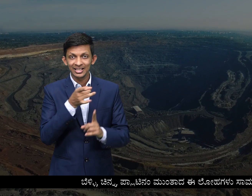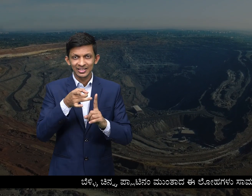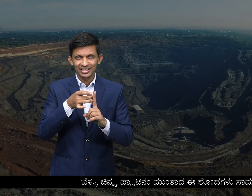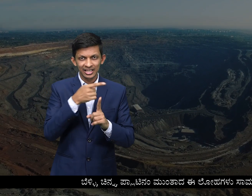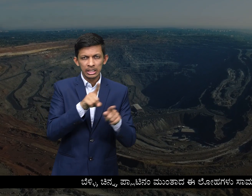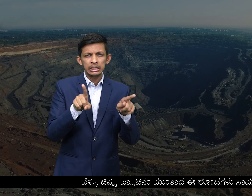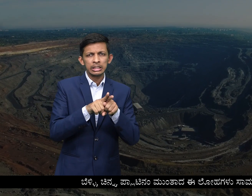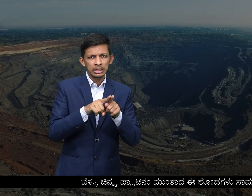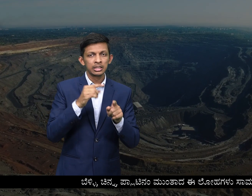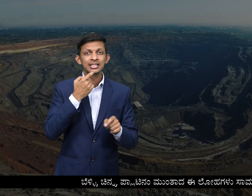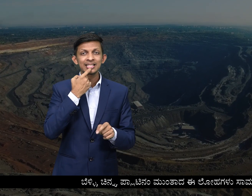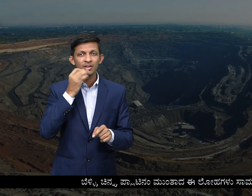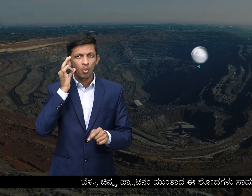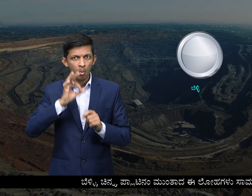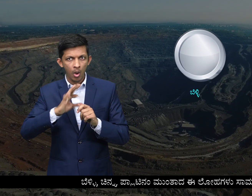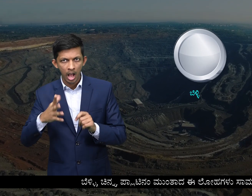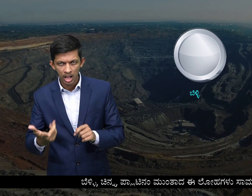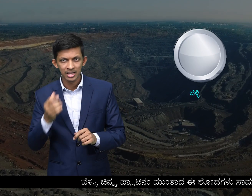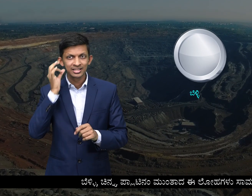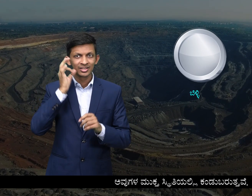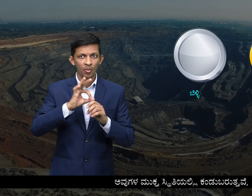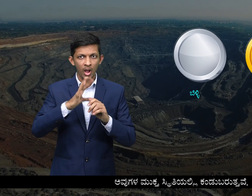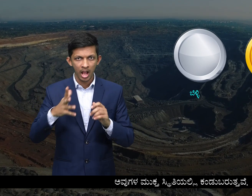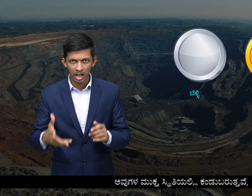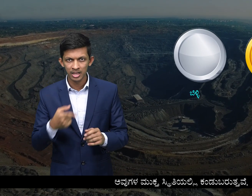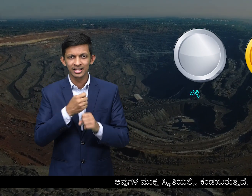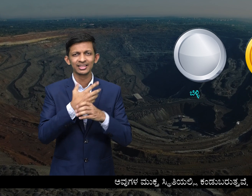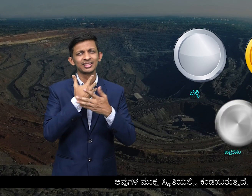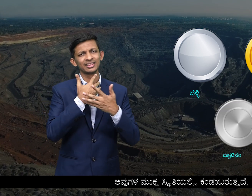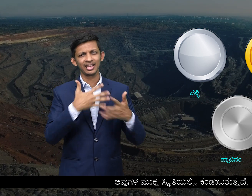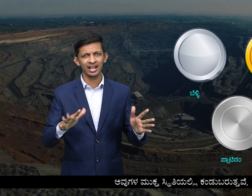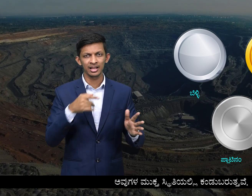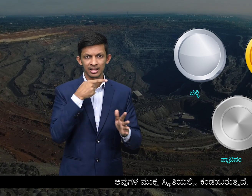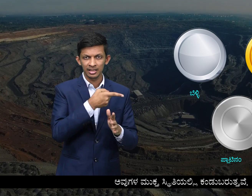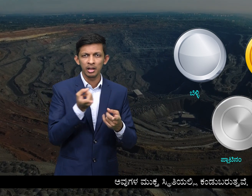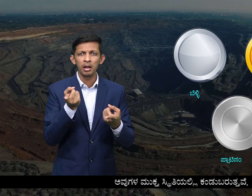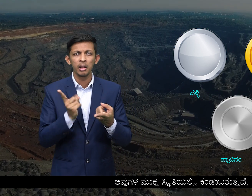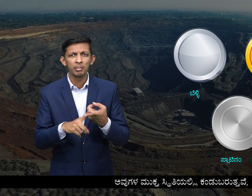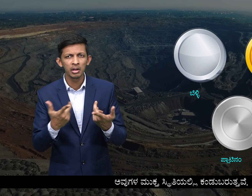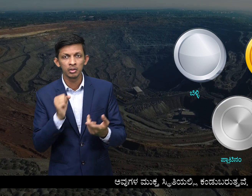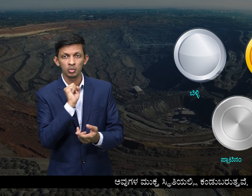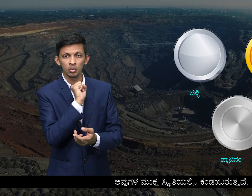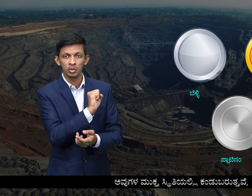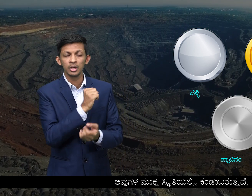ಬೆಳ್ಳಿ, ಚಿನ್ನ, ಪ್ಲಾಟಿನಂ ಮುಂತಾದ ಈ ಲೋಹಗಳು ಸಾಮಾನ್ಯವಾಗಿ ಅವುಗಳ ಮುಕ್ತ ಸ್ಥಿತಿಯಲ್ಲಿ ಕಂಡುಬರುತ್ತೆ.